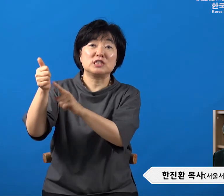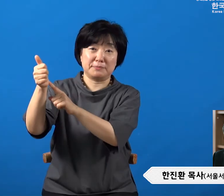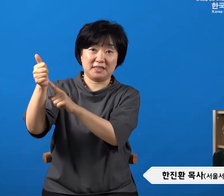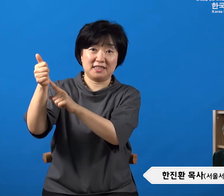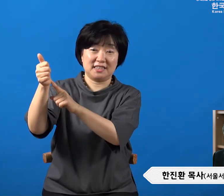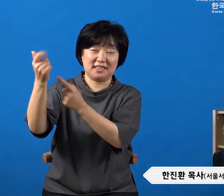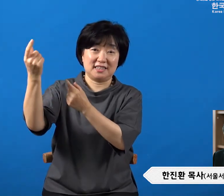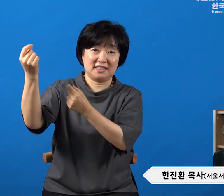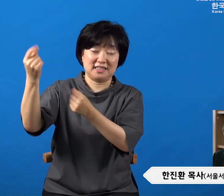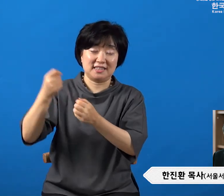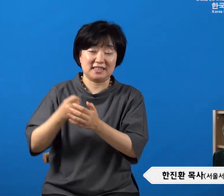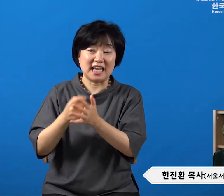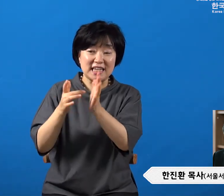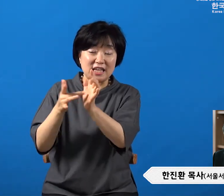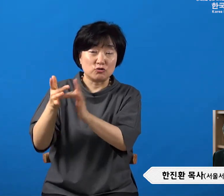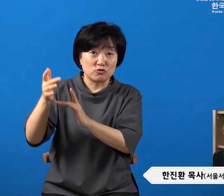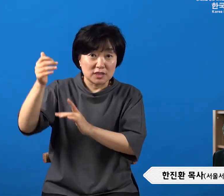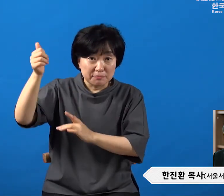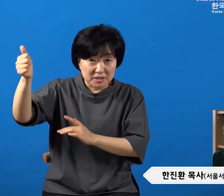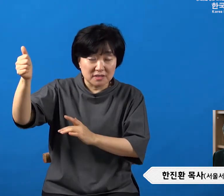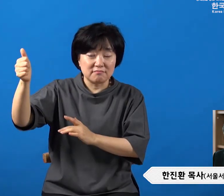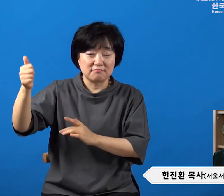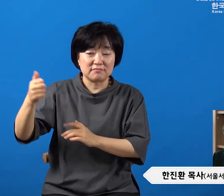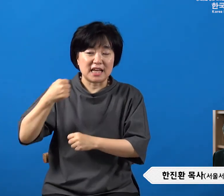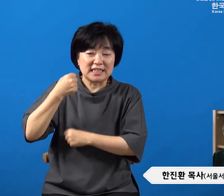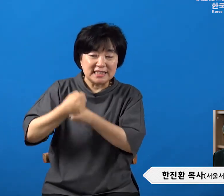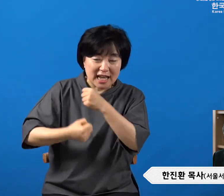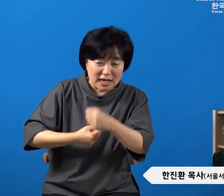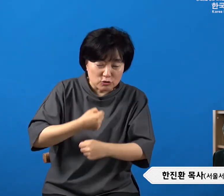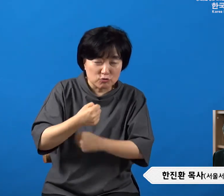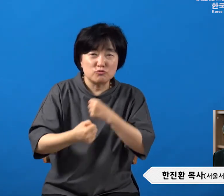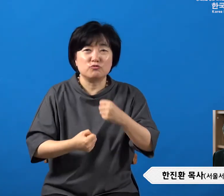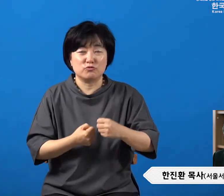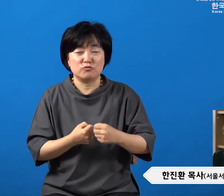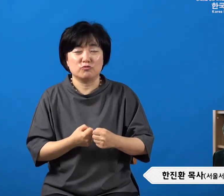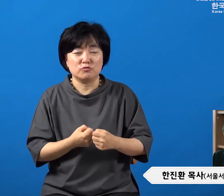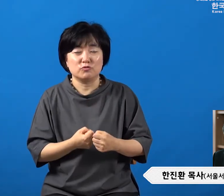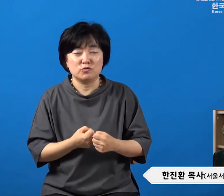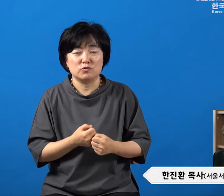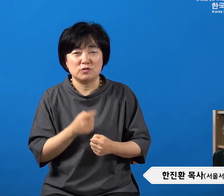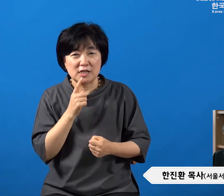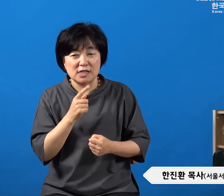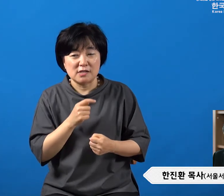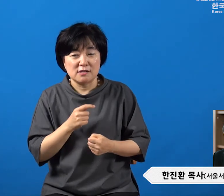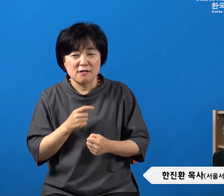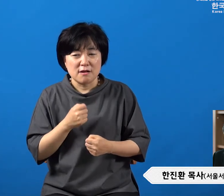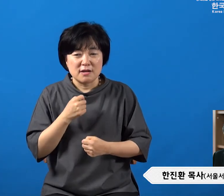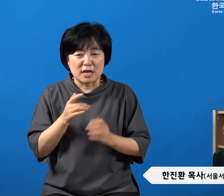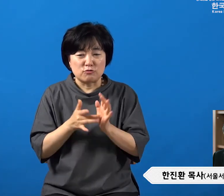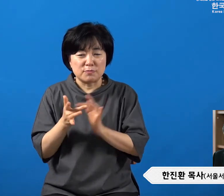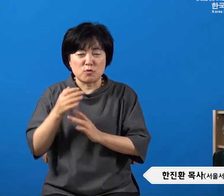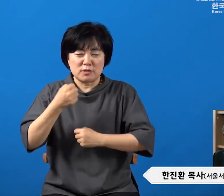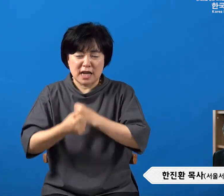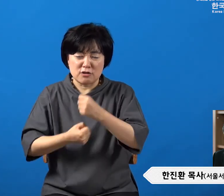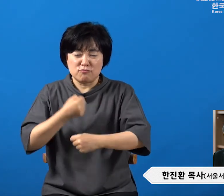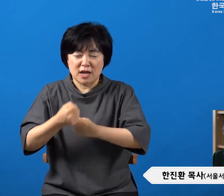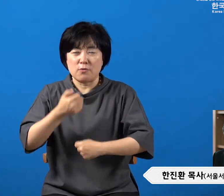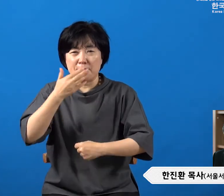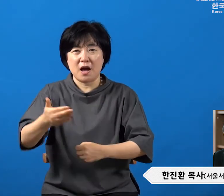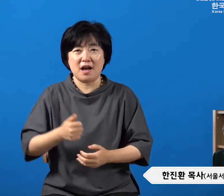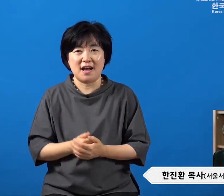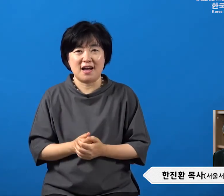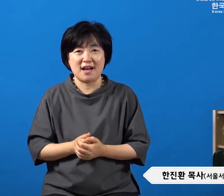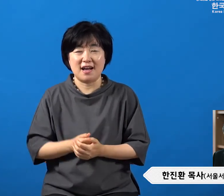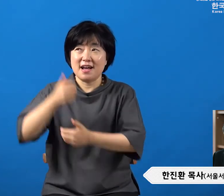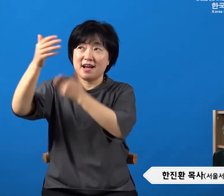예수님이 그렇게 하셨지 않습니까? 예수님은 자유로 말할 것 같으면 무제한의 자유를 누릴 수 있는 분이시지요.